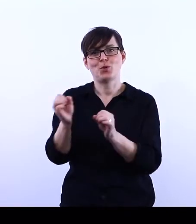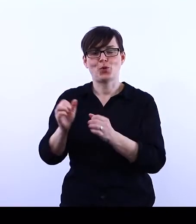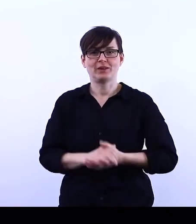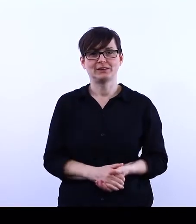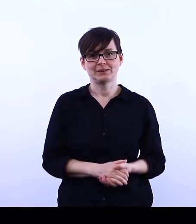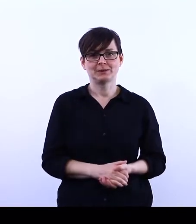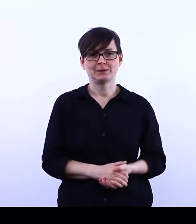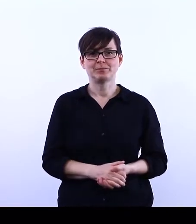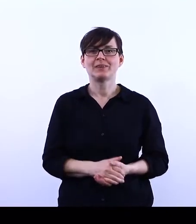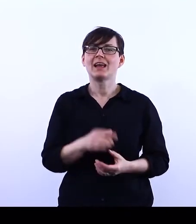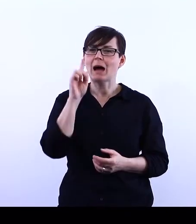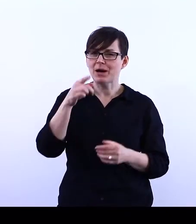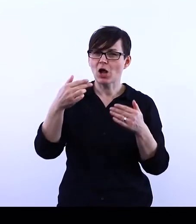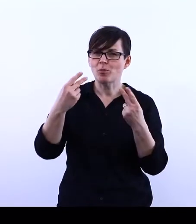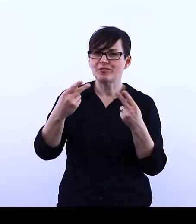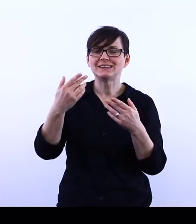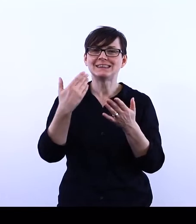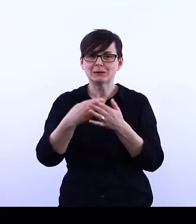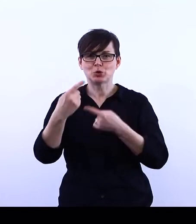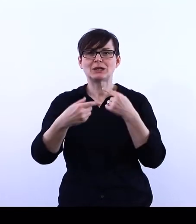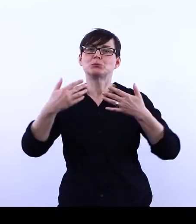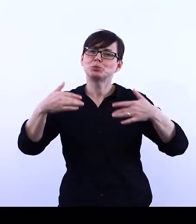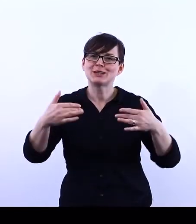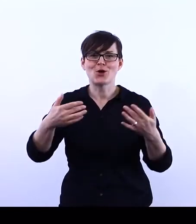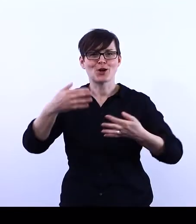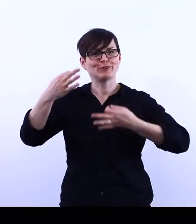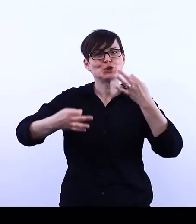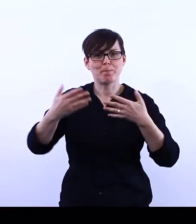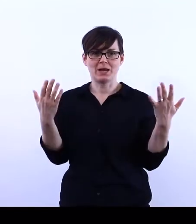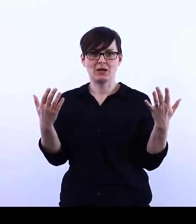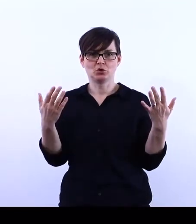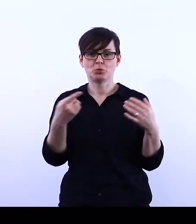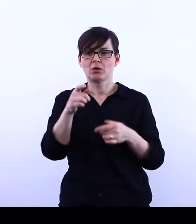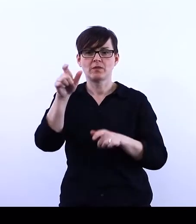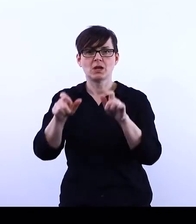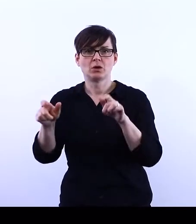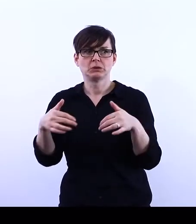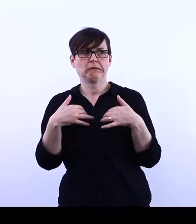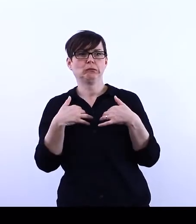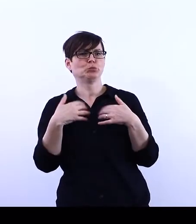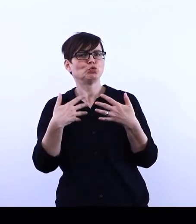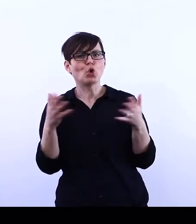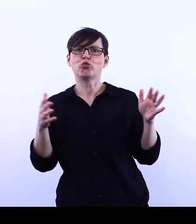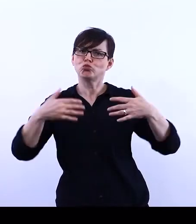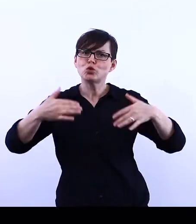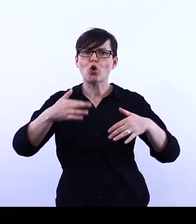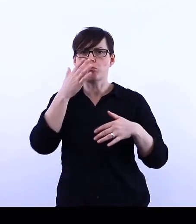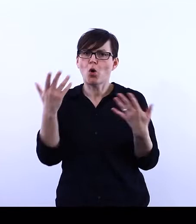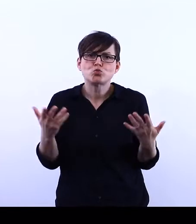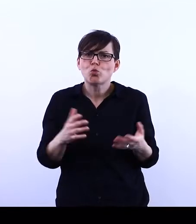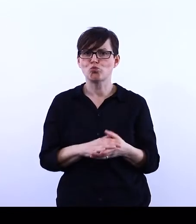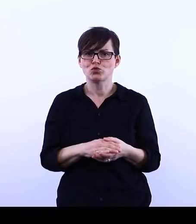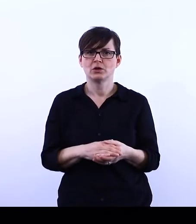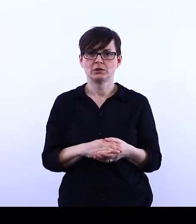sozusagen spielerisch passiert, dass es kreativ passiert, dass die Hemmschwelle mitzumachen ganz, ganz niedrig ist und dass sie sozusagen keine